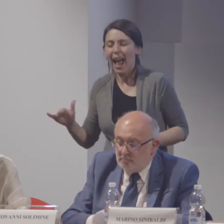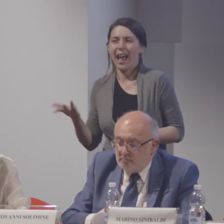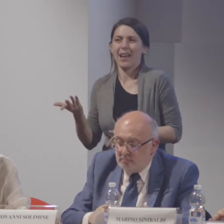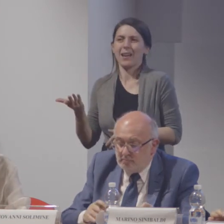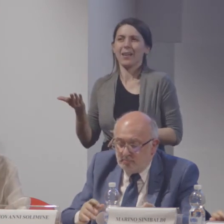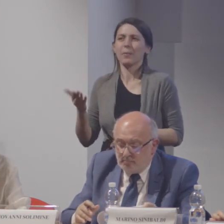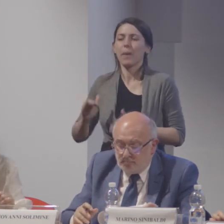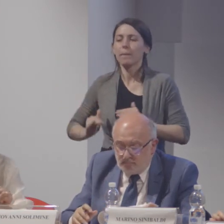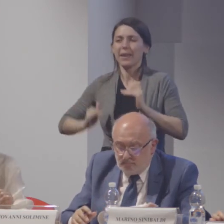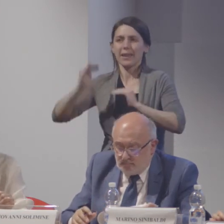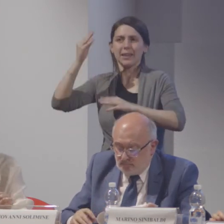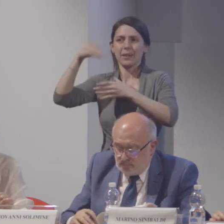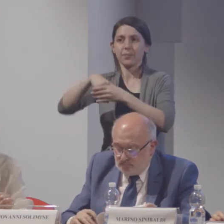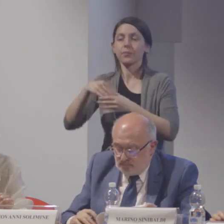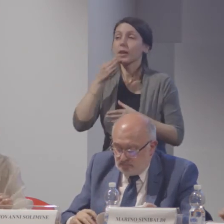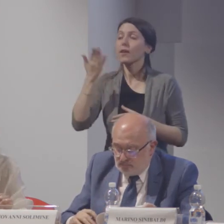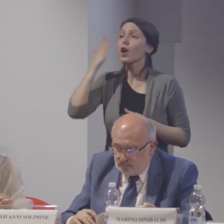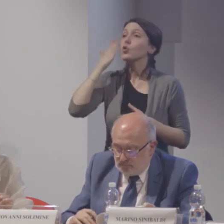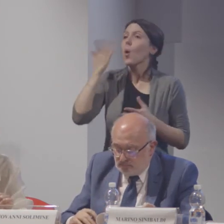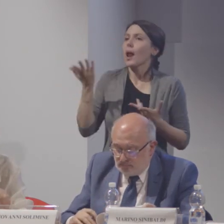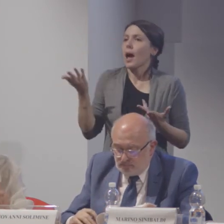quindi